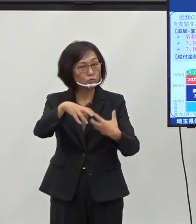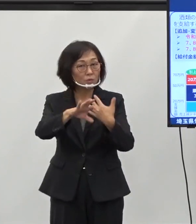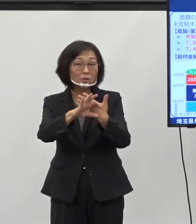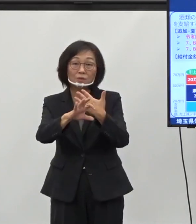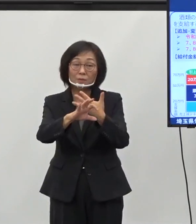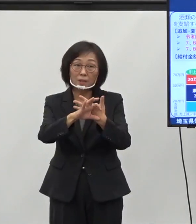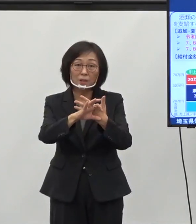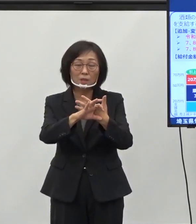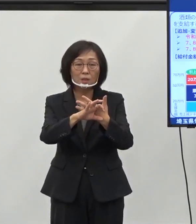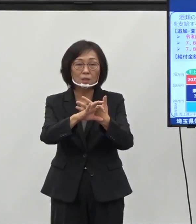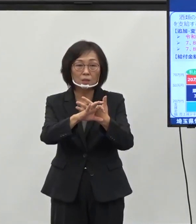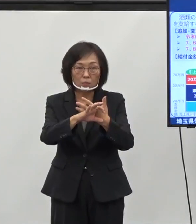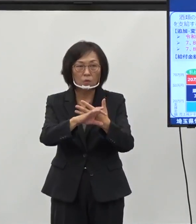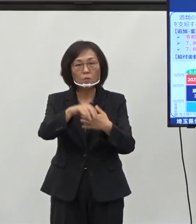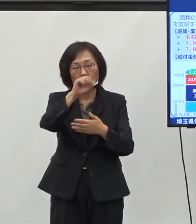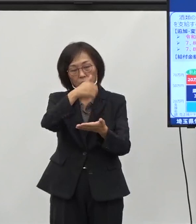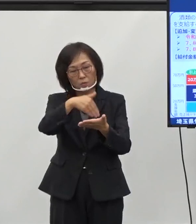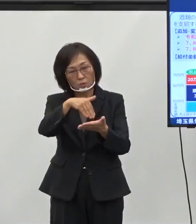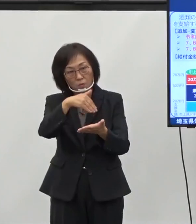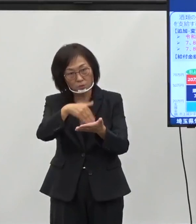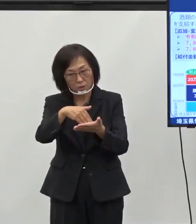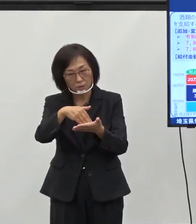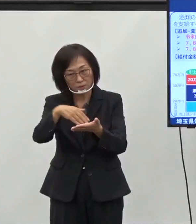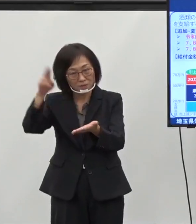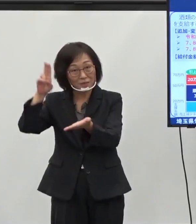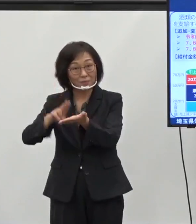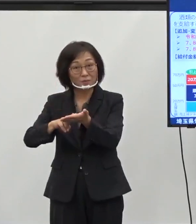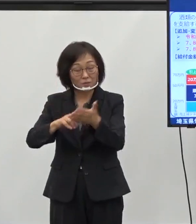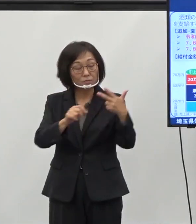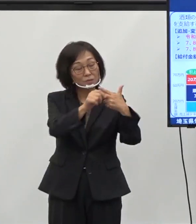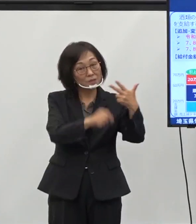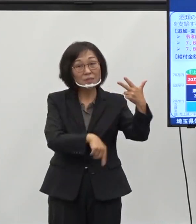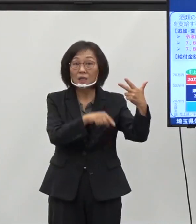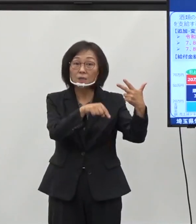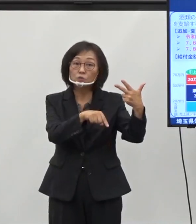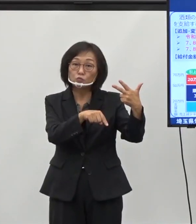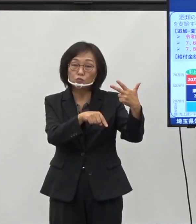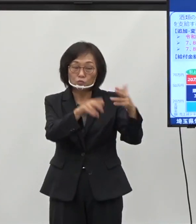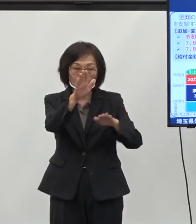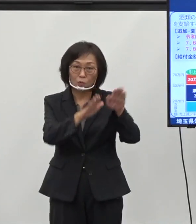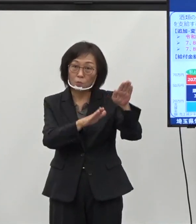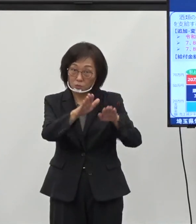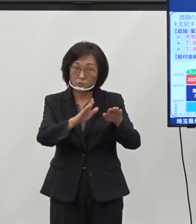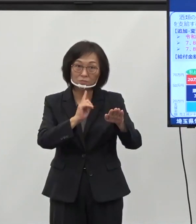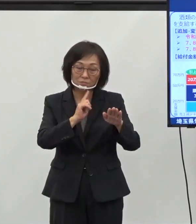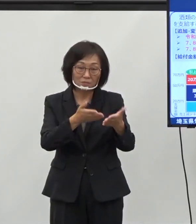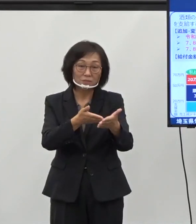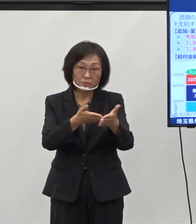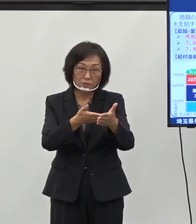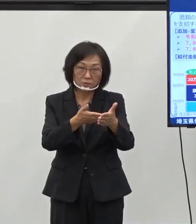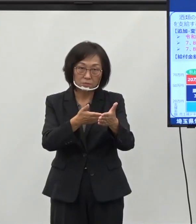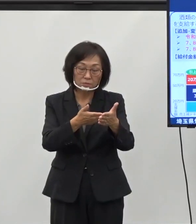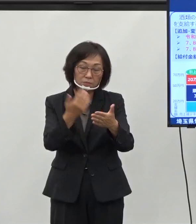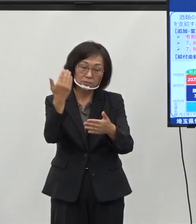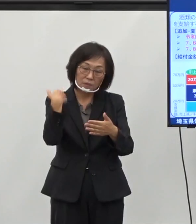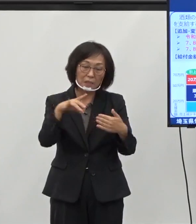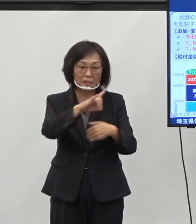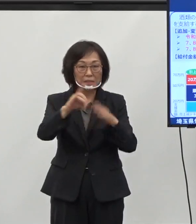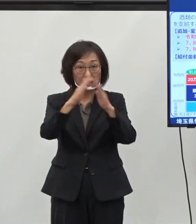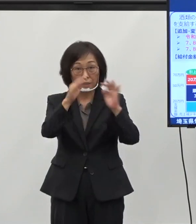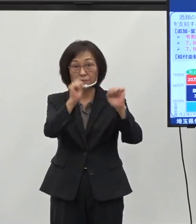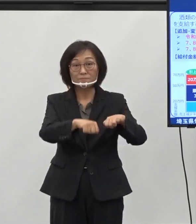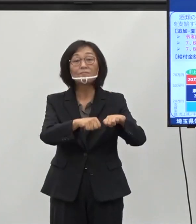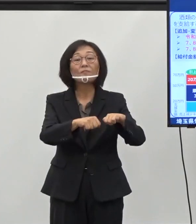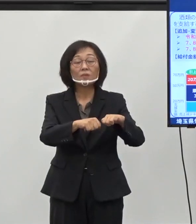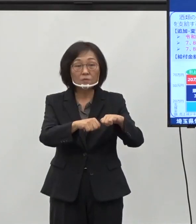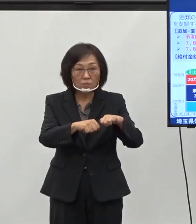側、すでに予算の議決をいただいている7月分をご覧いただきたいと思います。議決いただいたのがこの紺と